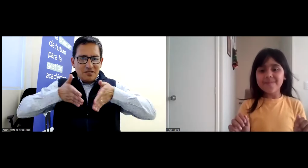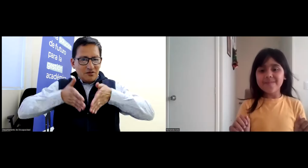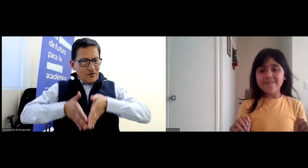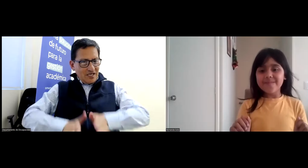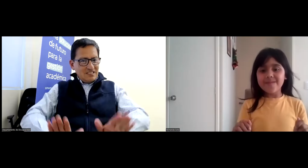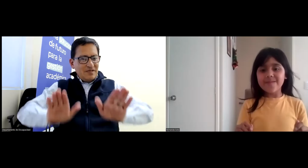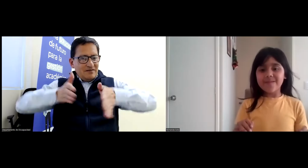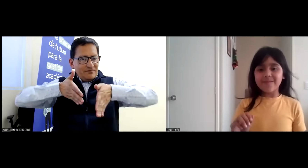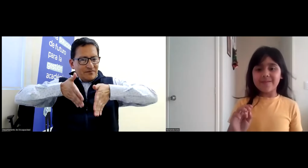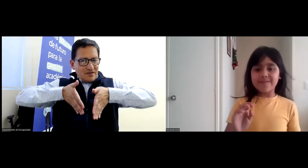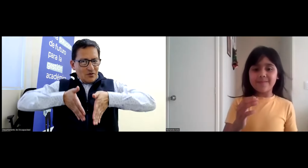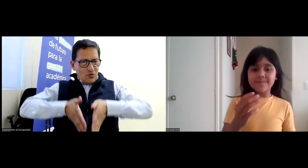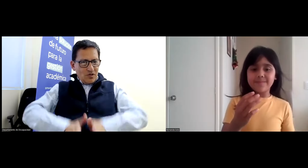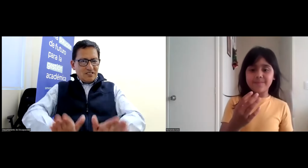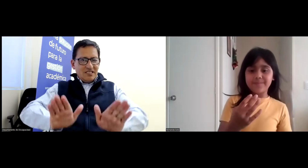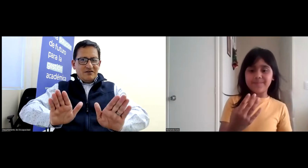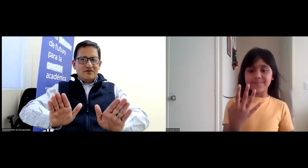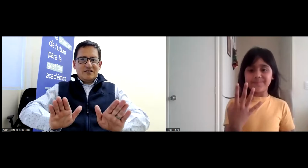nacimiento ya así mira así hacia abajo